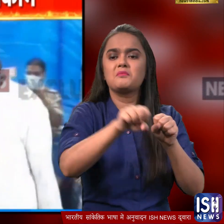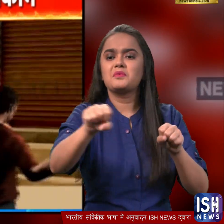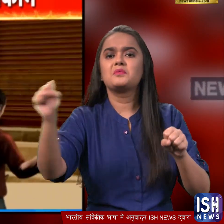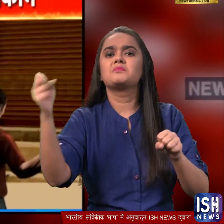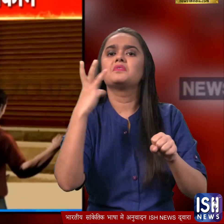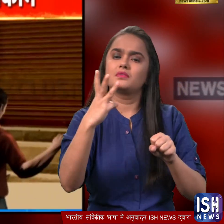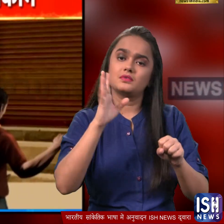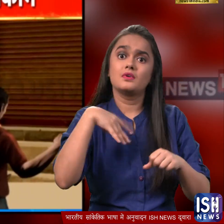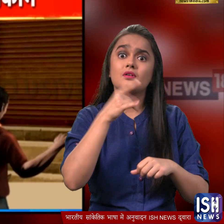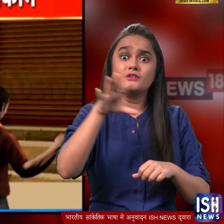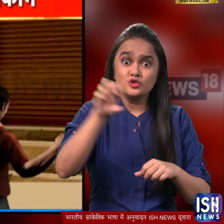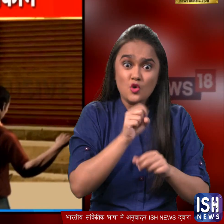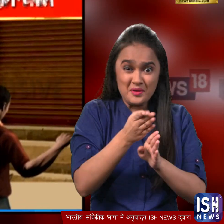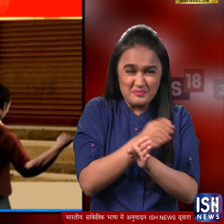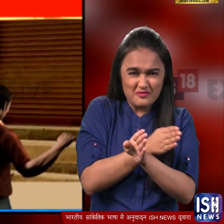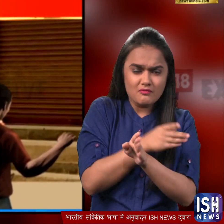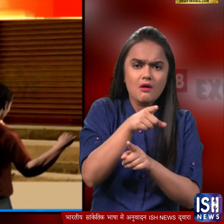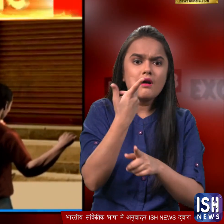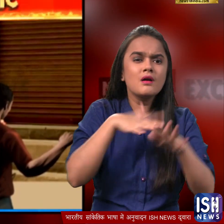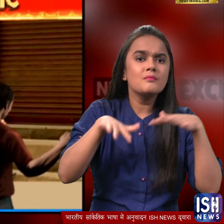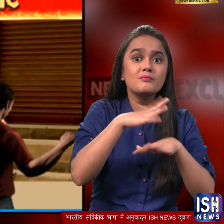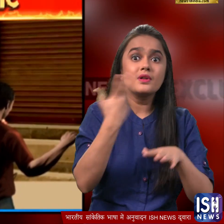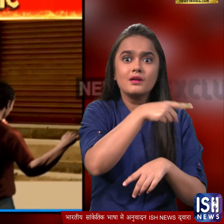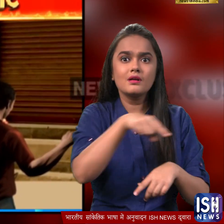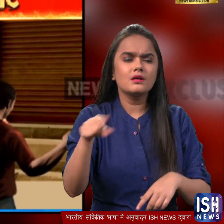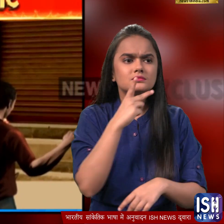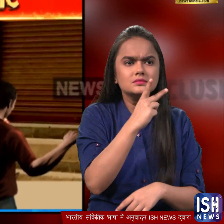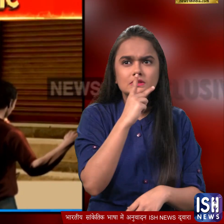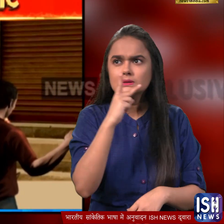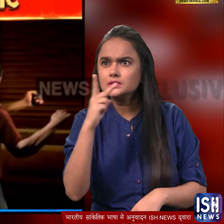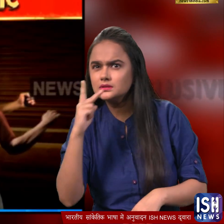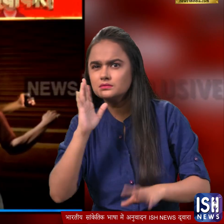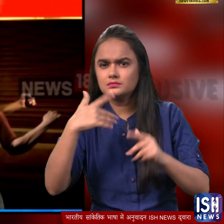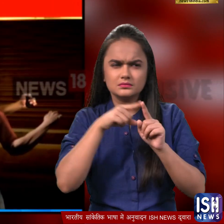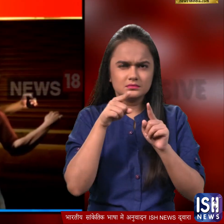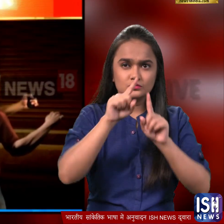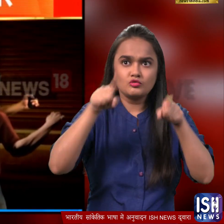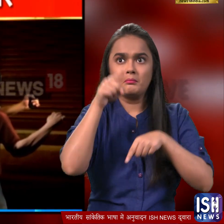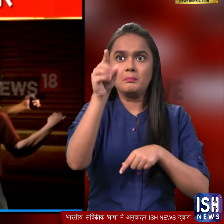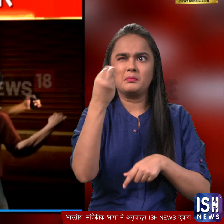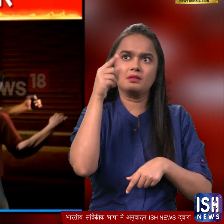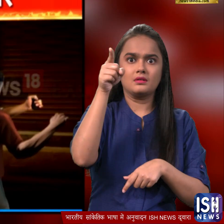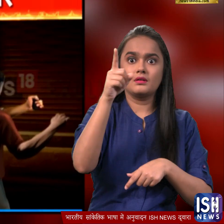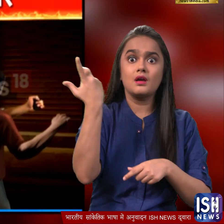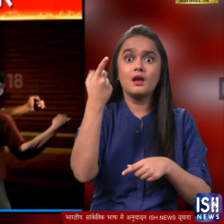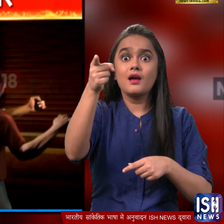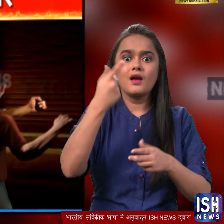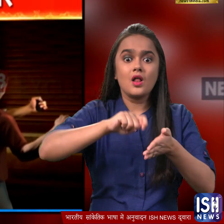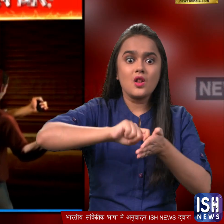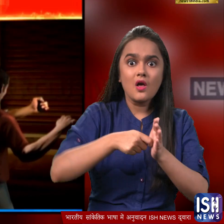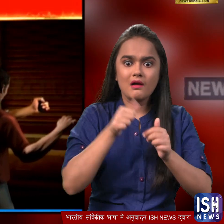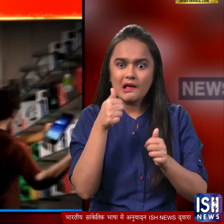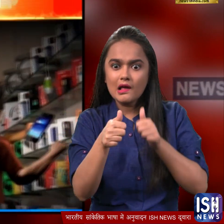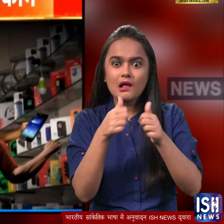धर दबोचा, जिनसे पुलिस को पता चला कि चोरी करने से पहले उन्होंने उस इलाके की रेकी की थी और फिर उस दुकान को निशाना बनाया था जिसमें सेंट्रल